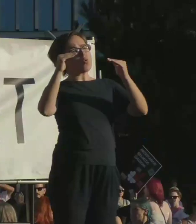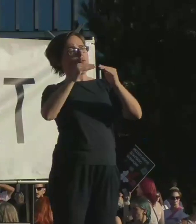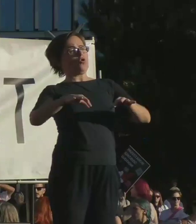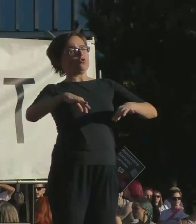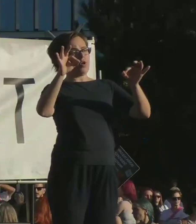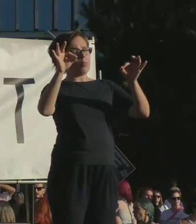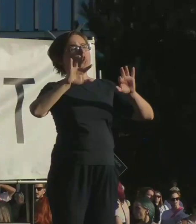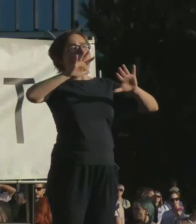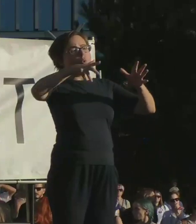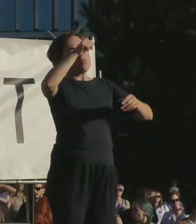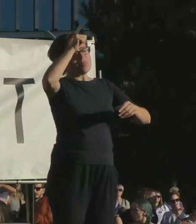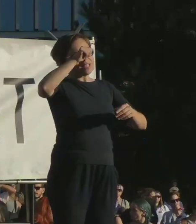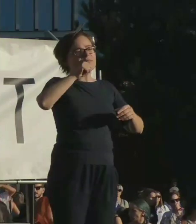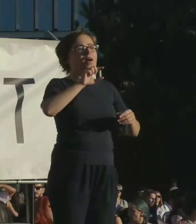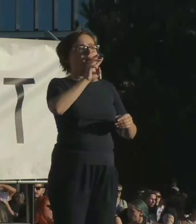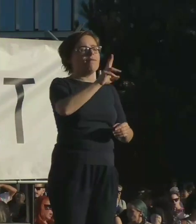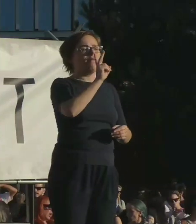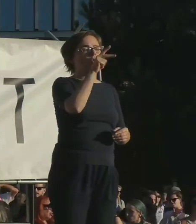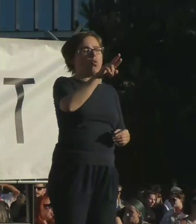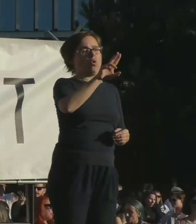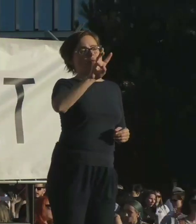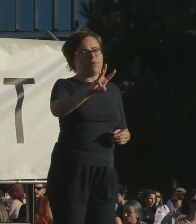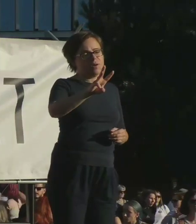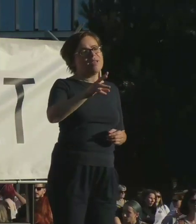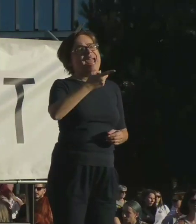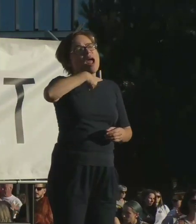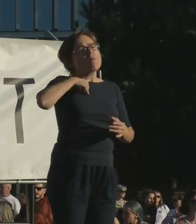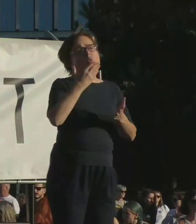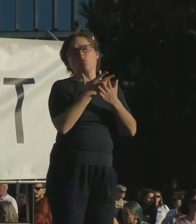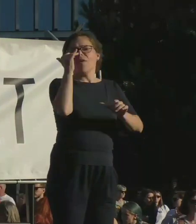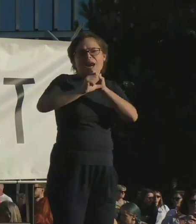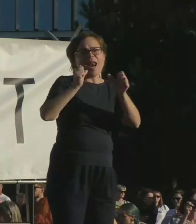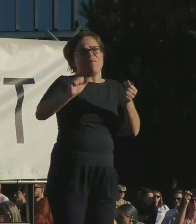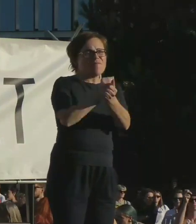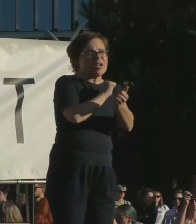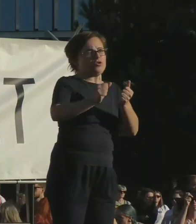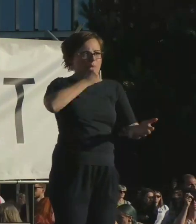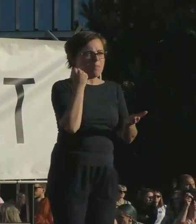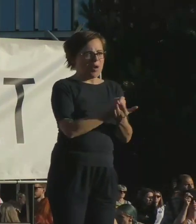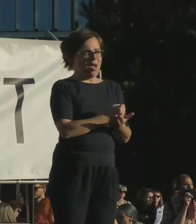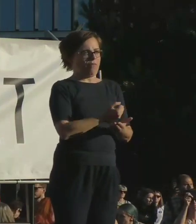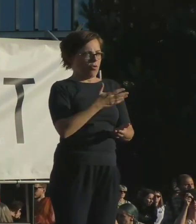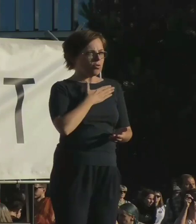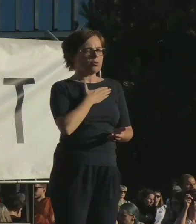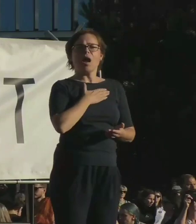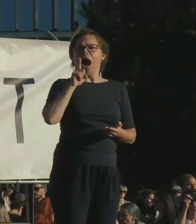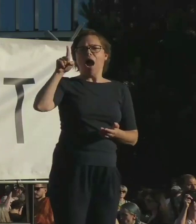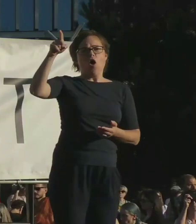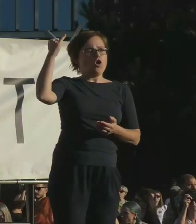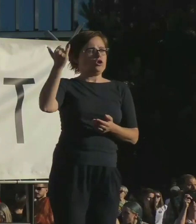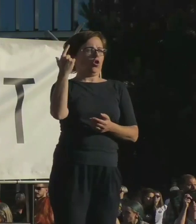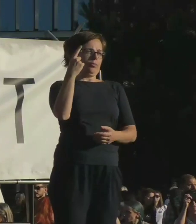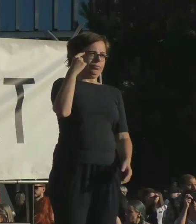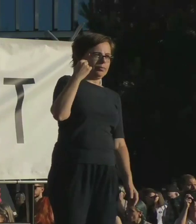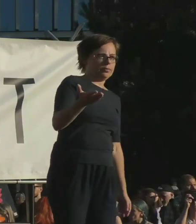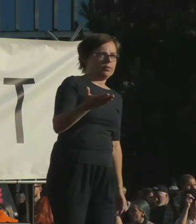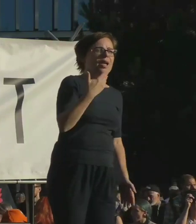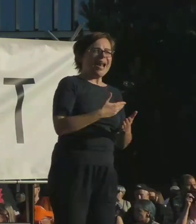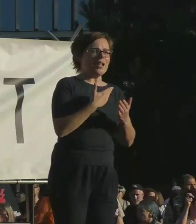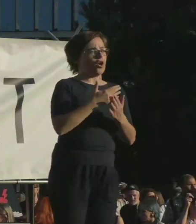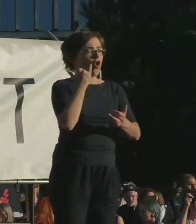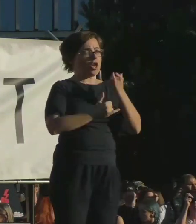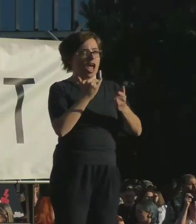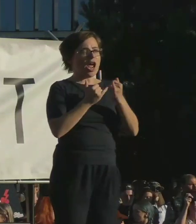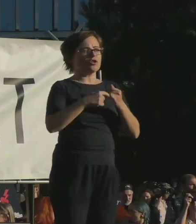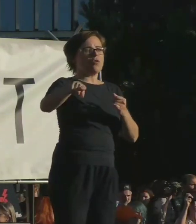no, walczymy od wielu lat o nasze prawa, a nasze prawa cały czas są olewane. Więc pamiętajcie, jeżeli